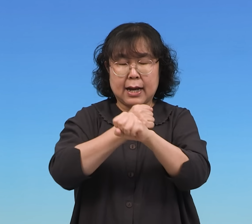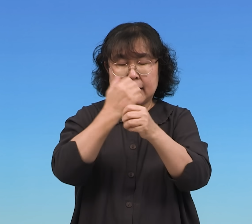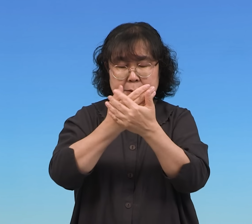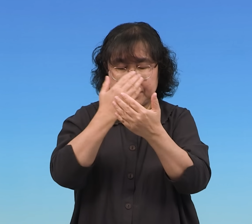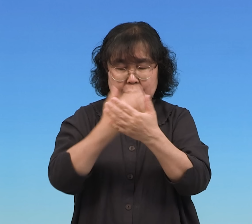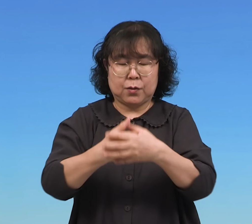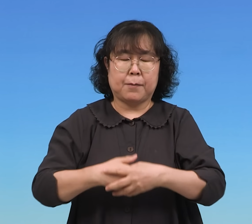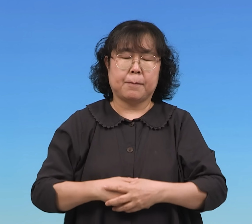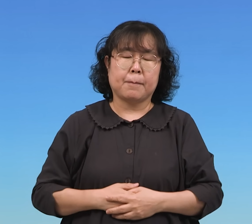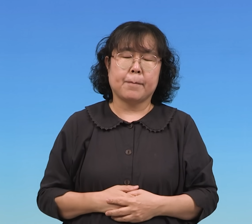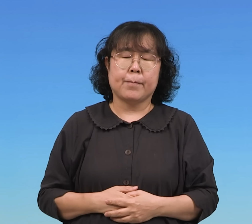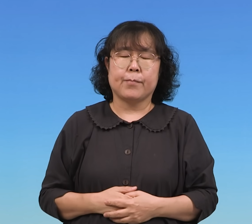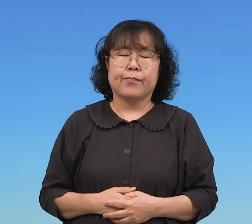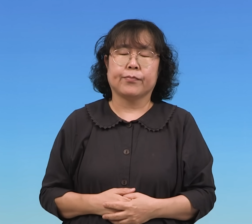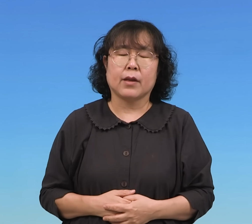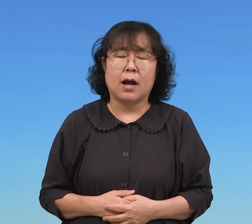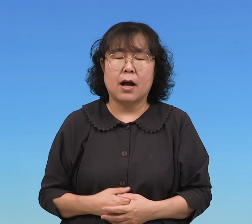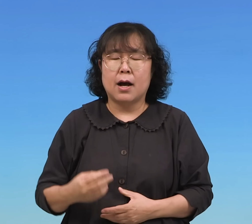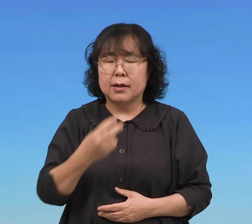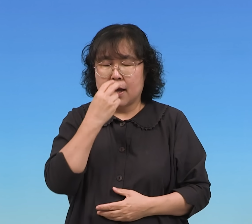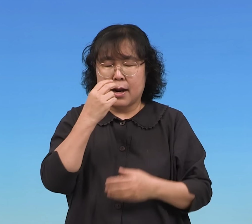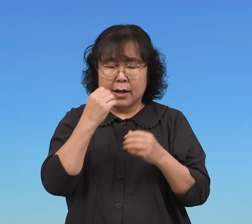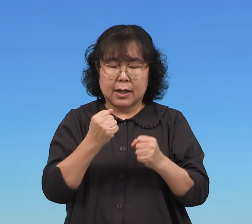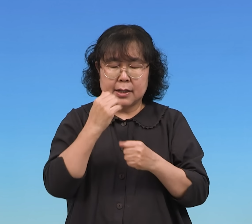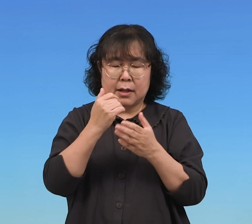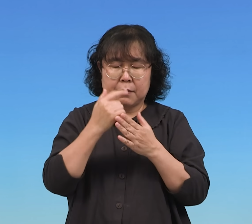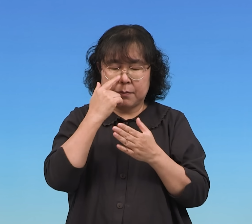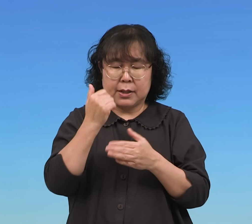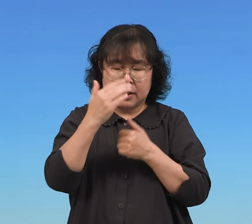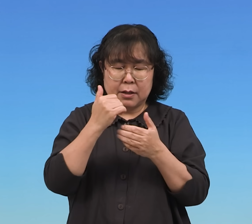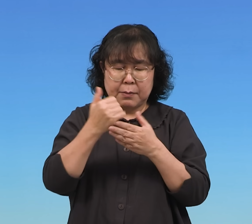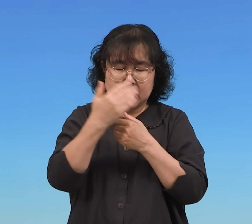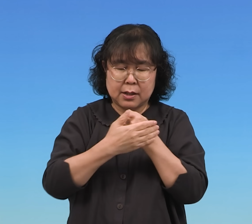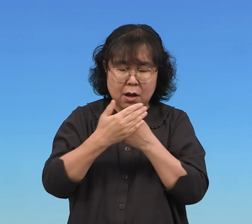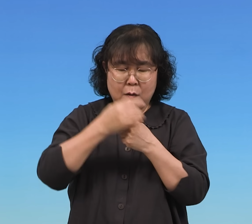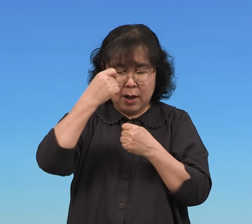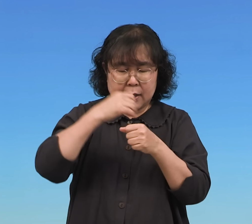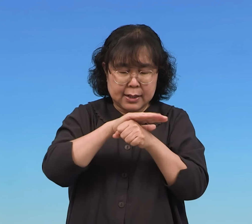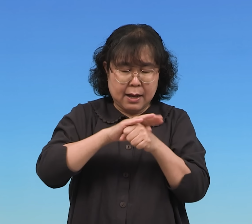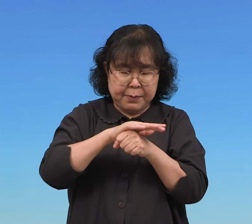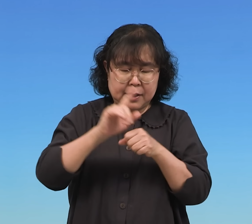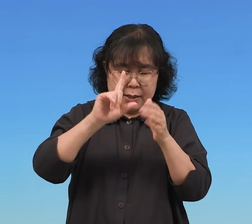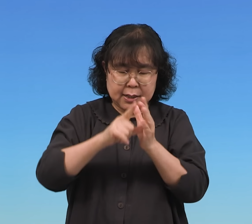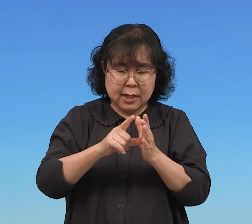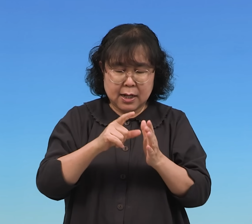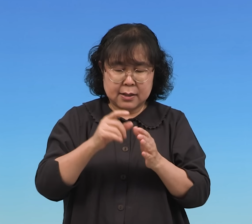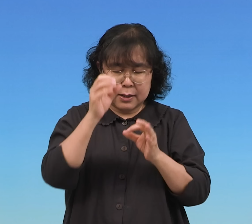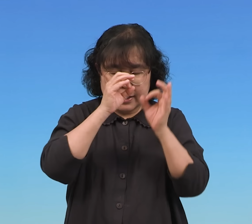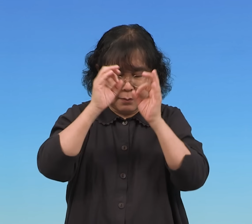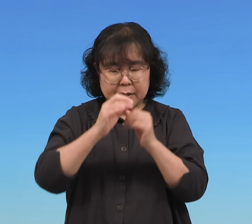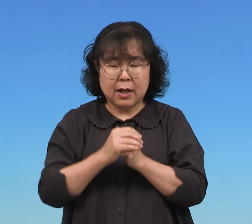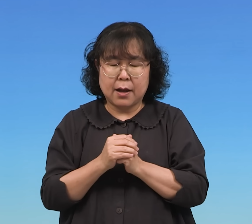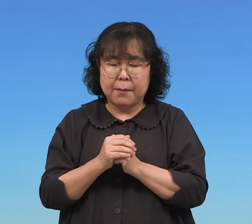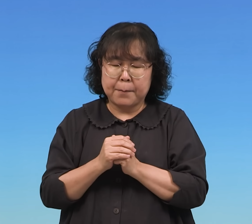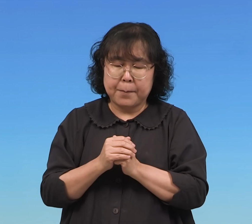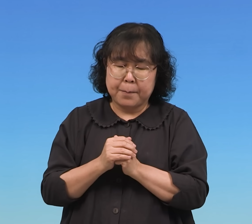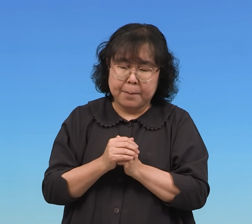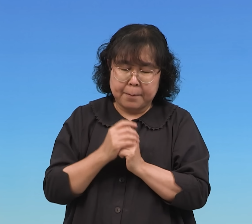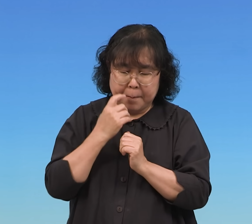같이 기도하시겠습니다. 살아계신 하나님 아버지, 하나님의 은혜와 자비하심을 이 시간 구합니다.